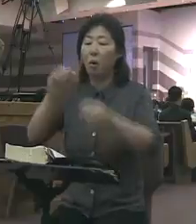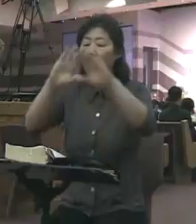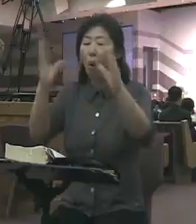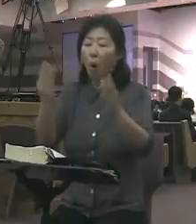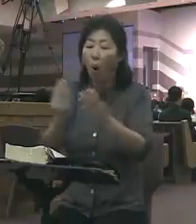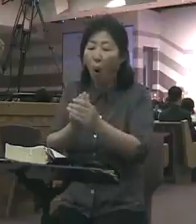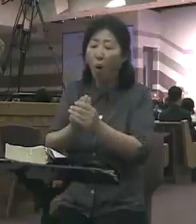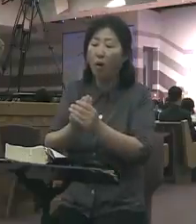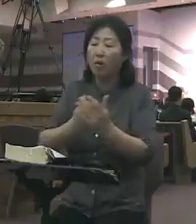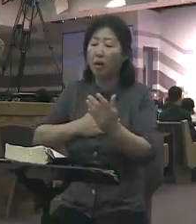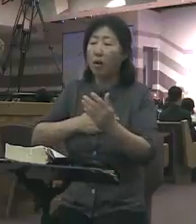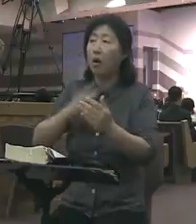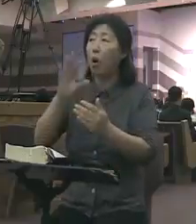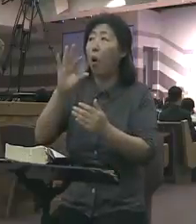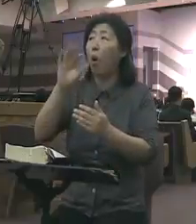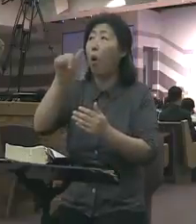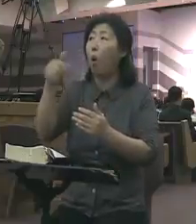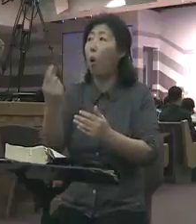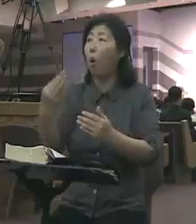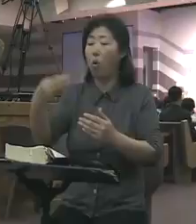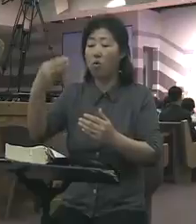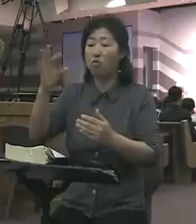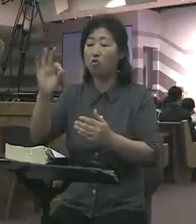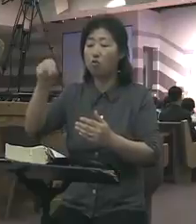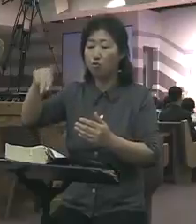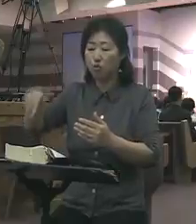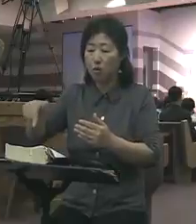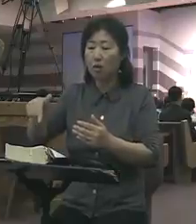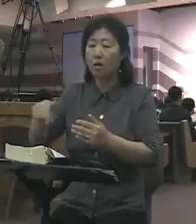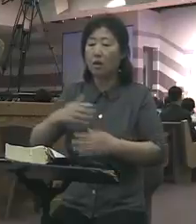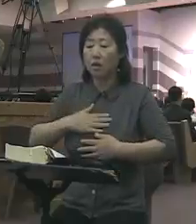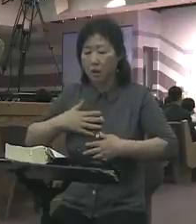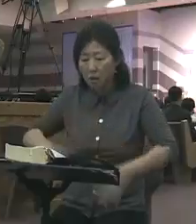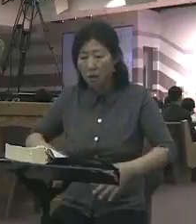나의 권력이라는 의식이 약해졌을 때 나오는 것입니다.